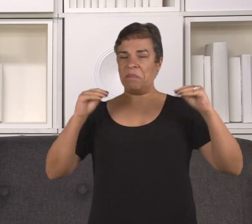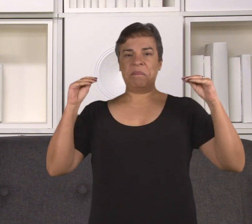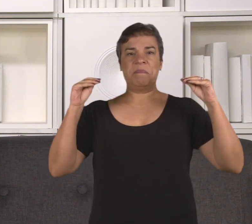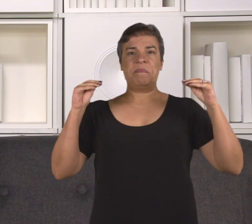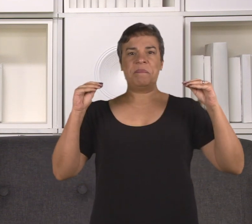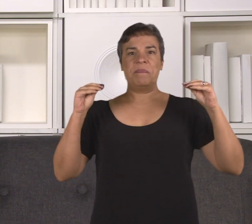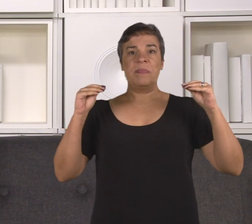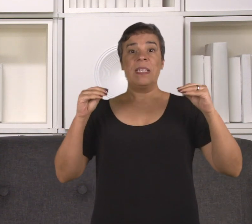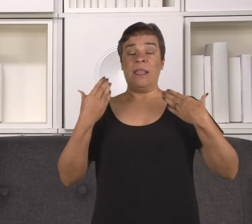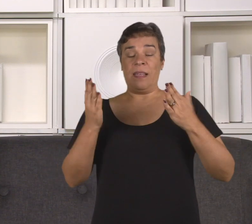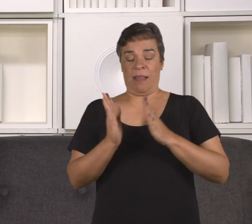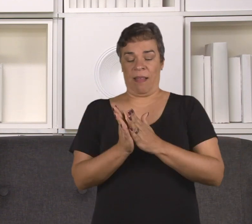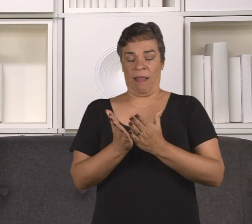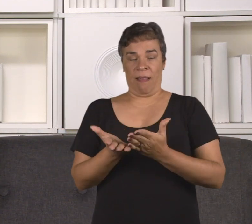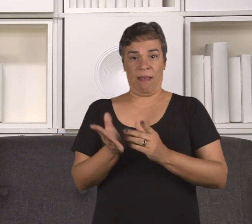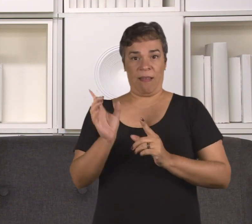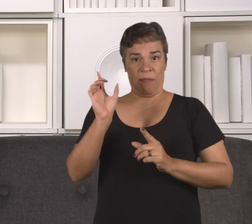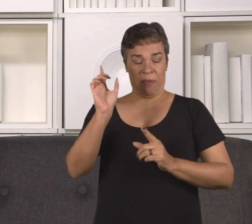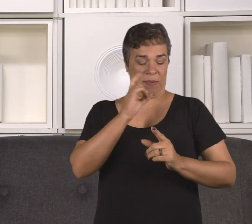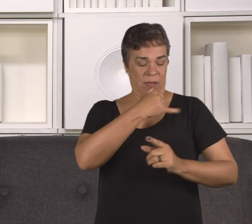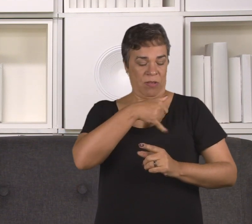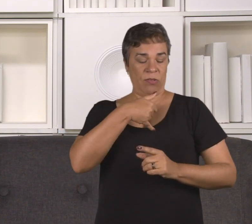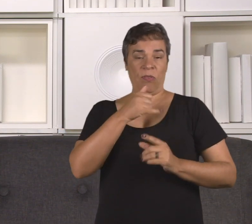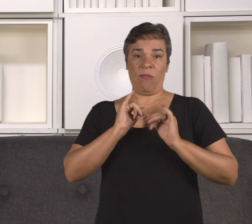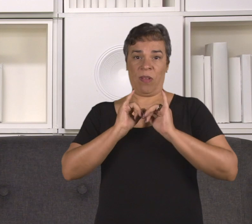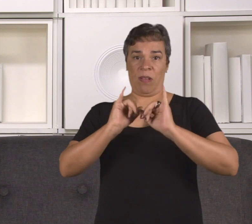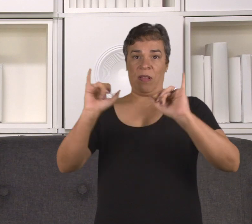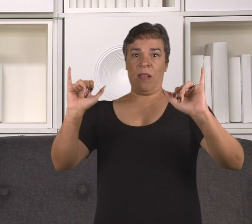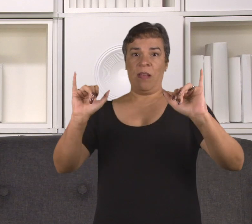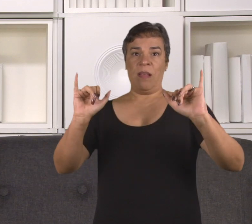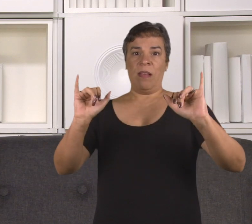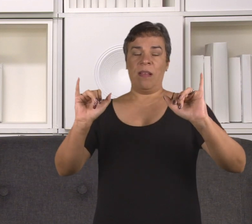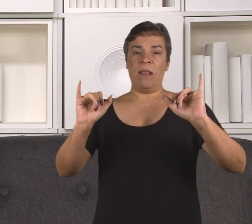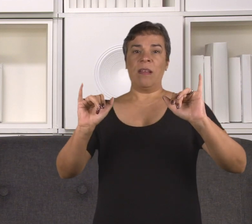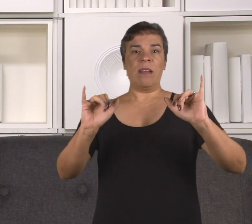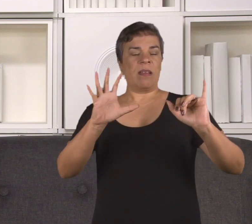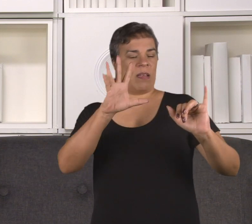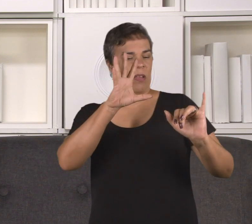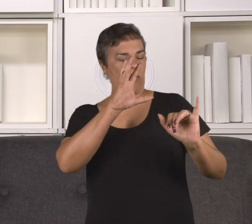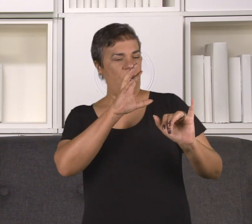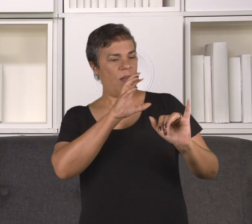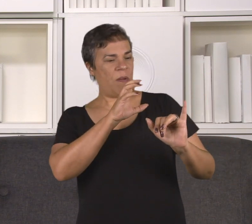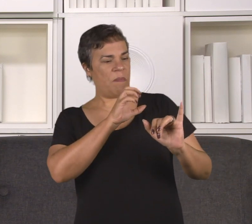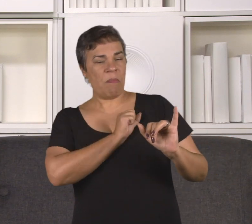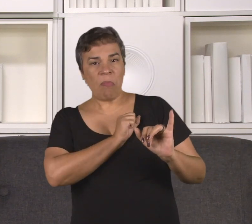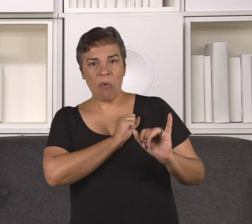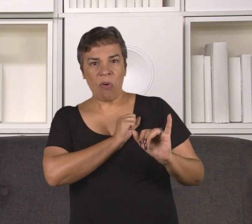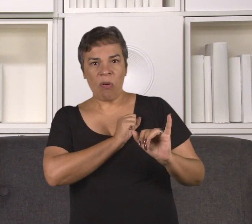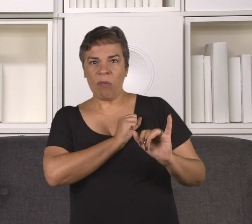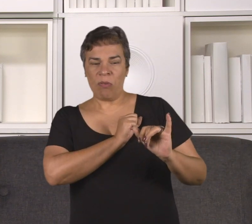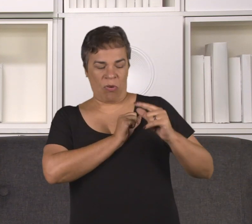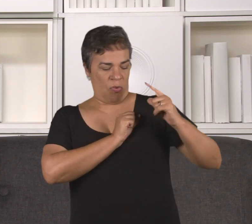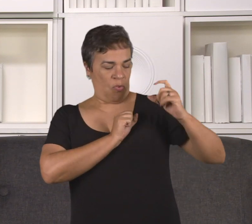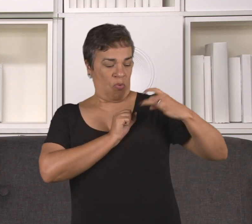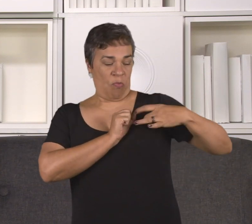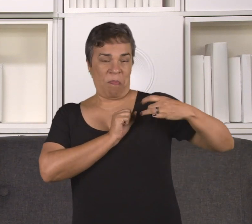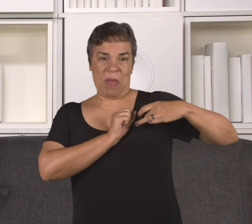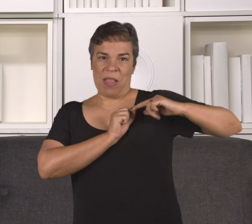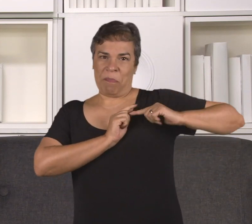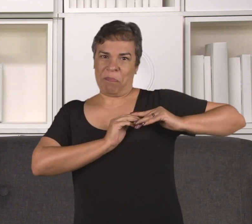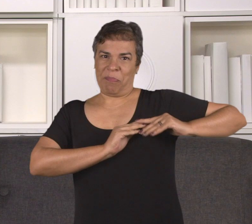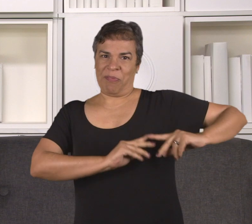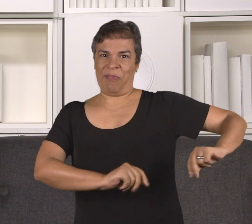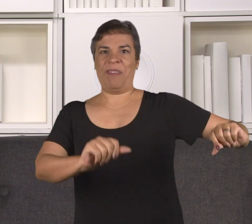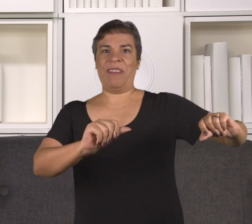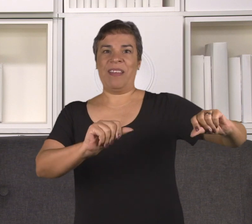Bíblia Sagrada diz, e aliás é João mesmo quem diz isso, que no amor não há medo. Quem